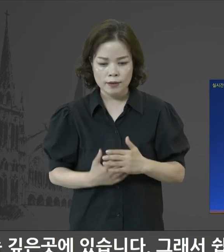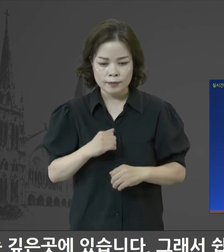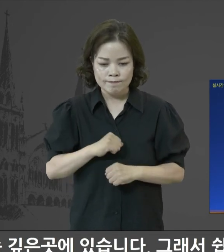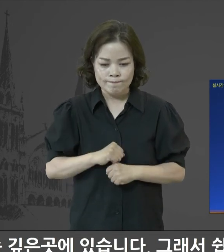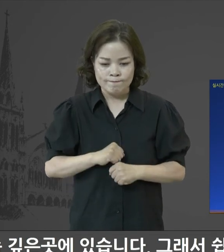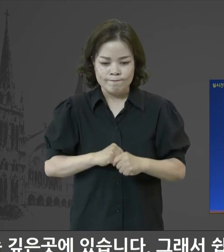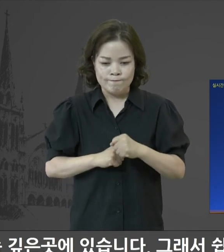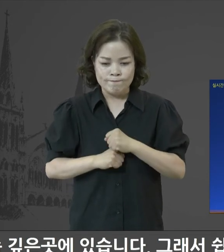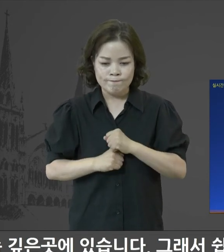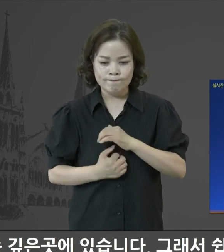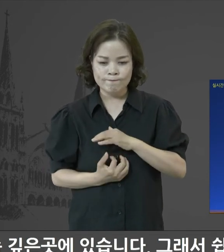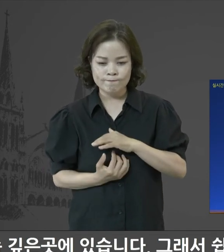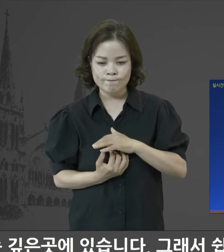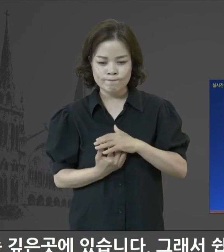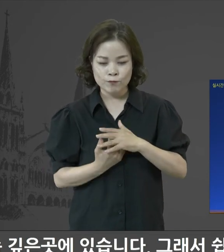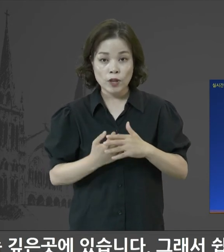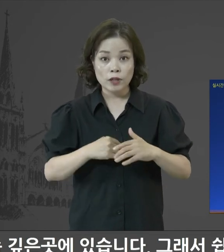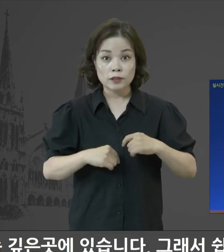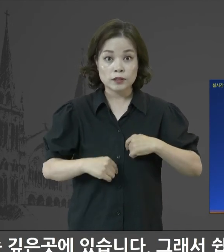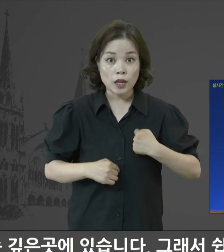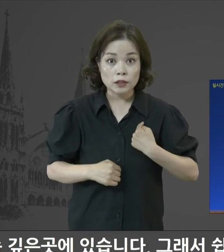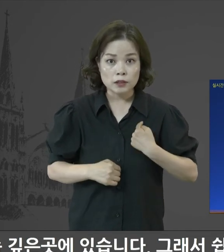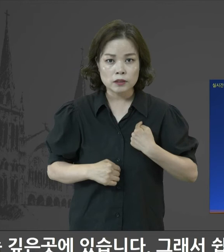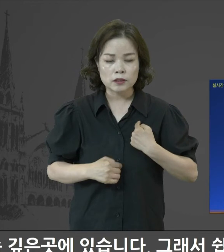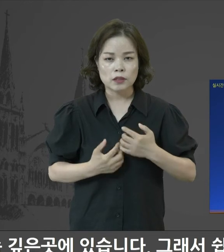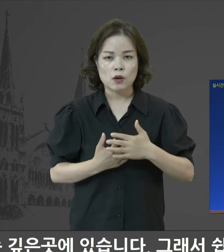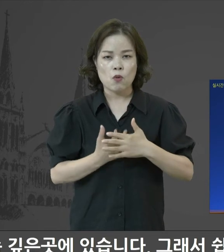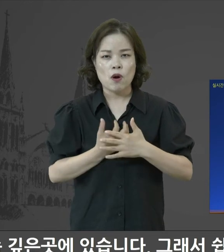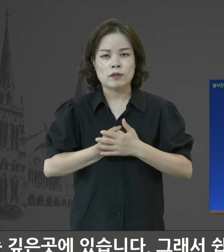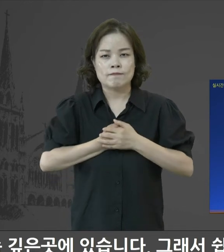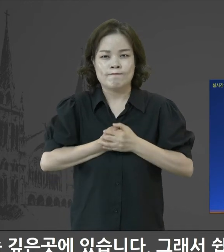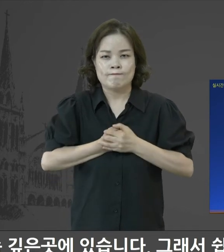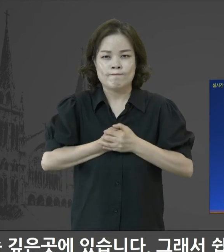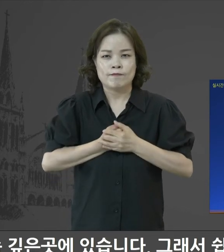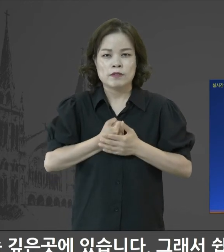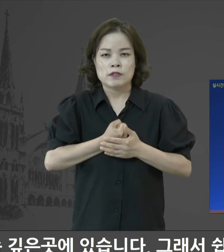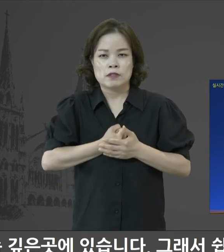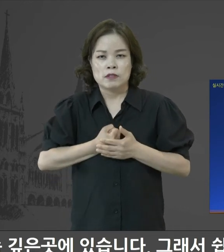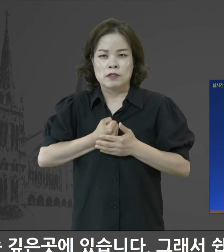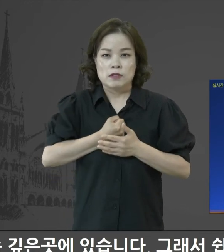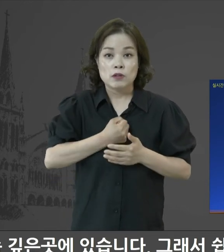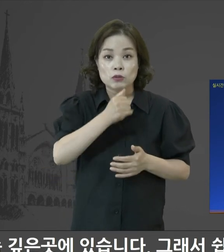대해서 자기 자신이 그 화를 붙들어 놓고 있는 상태를 표현하고 있습니다.